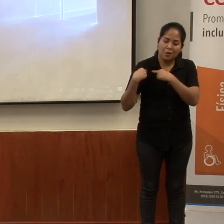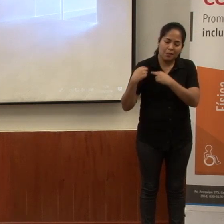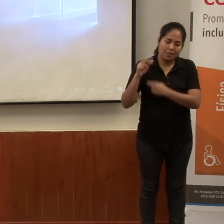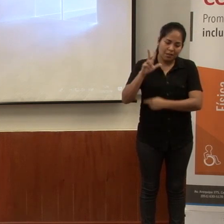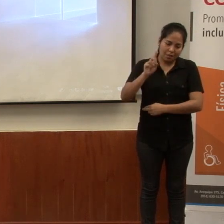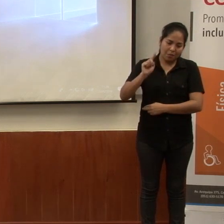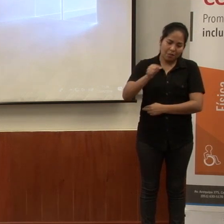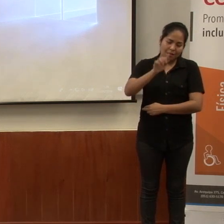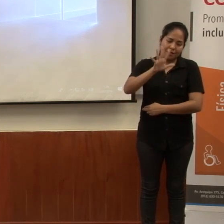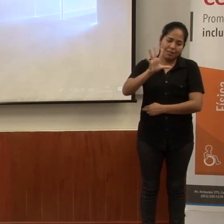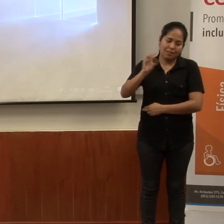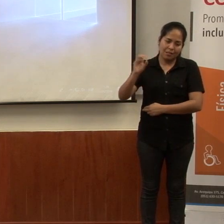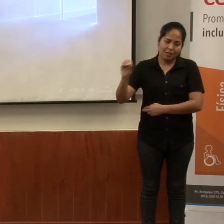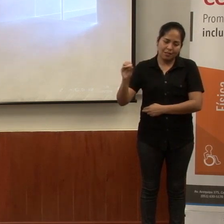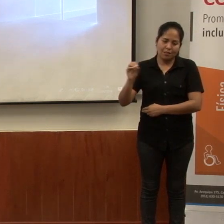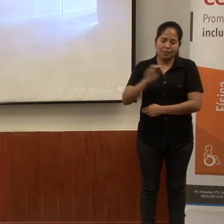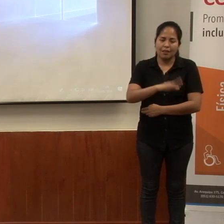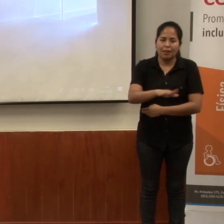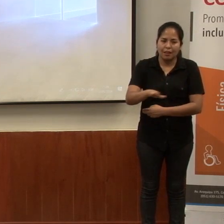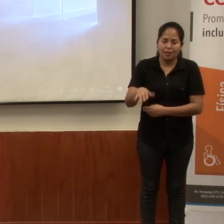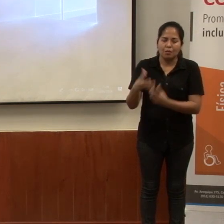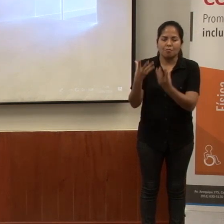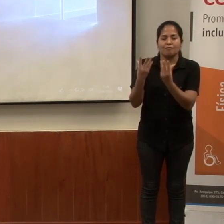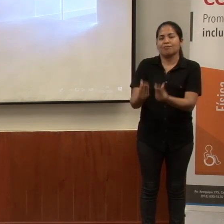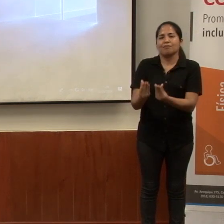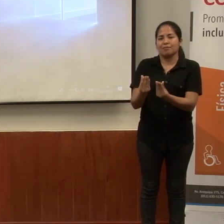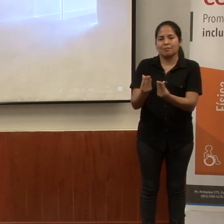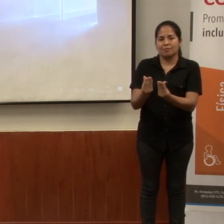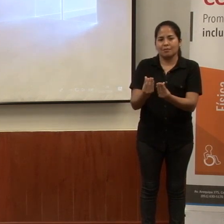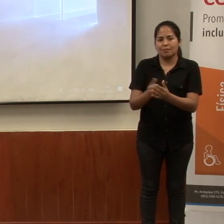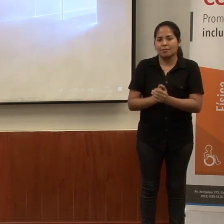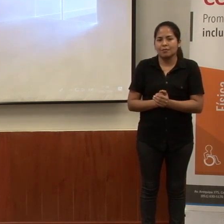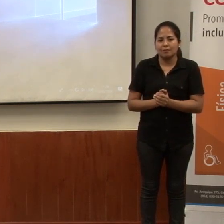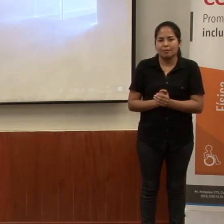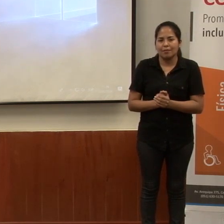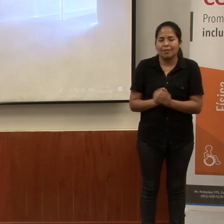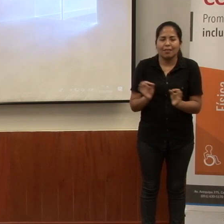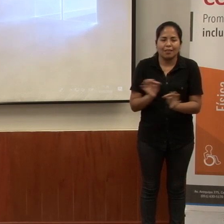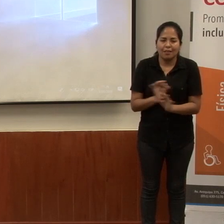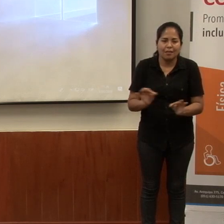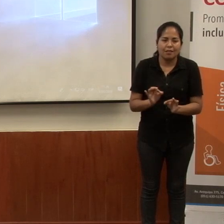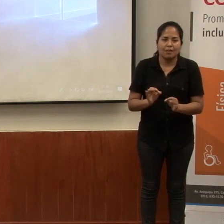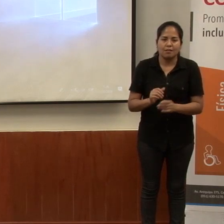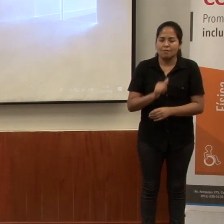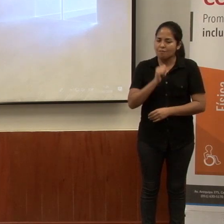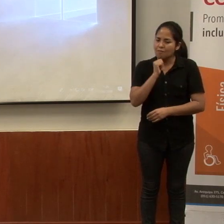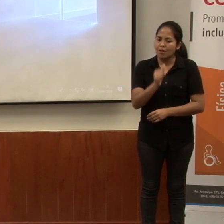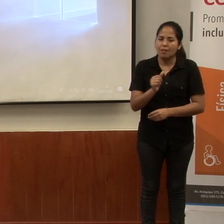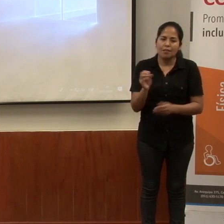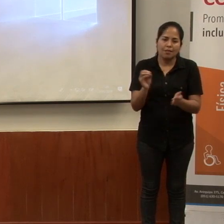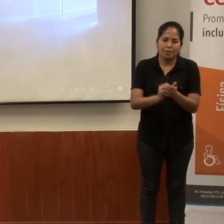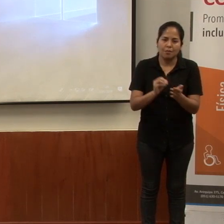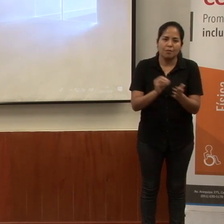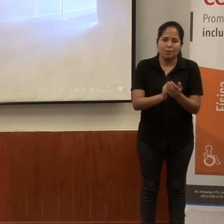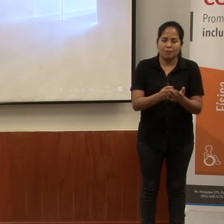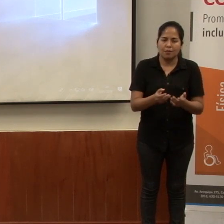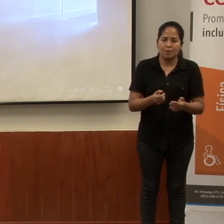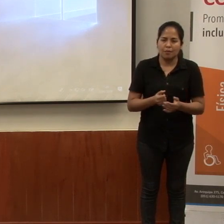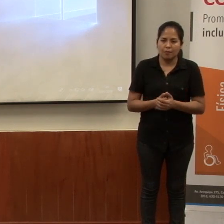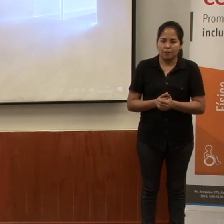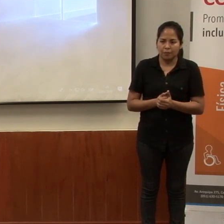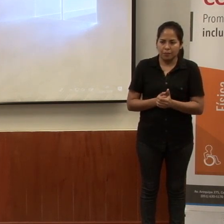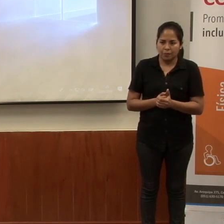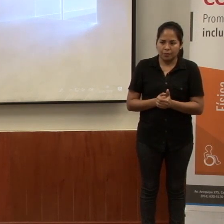3.500 niños. No es nada. Con eso no le hacemos cosquilla a nada. Y yo les decía,